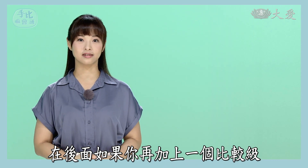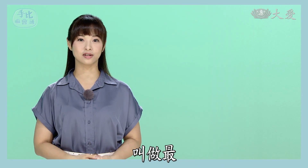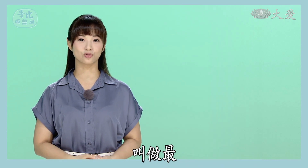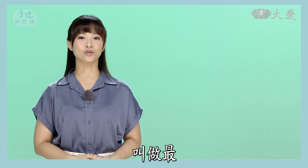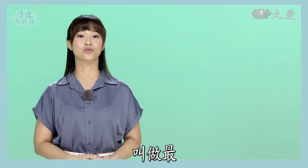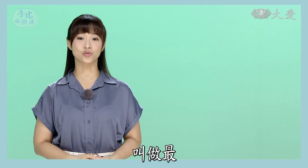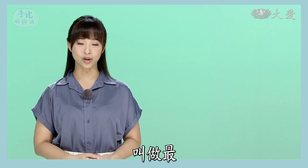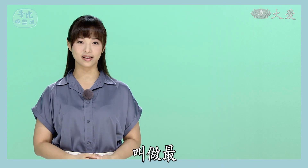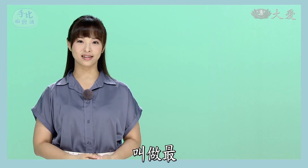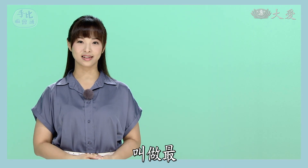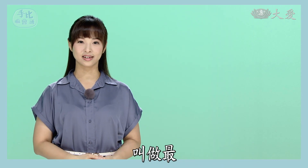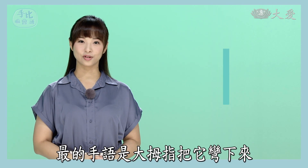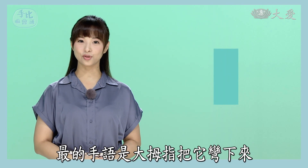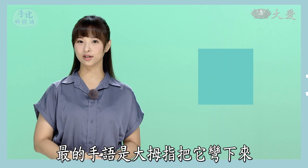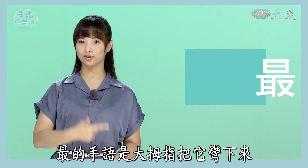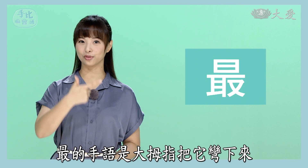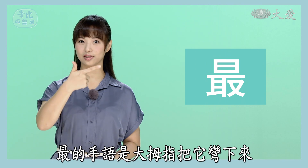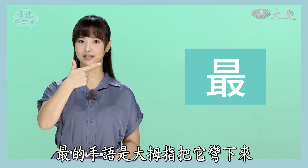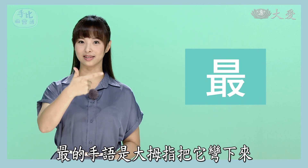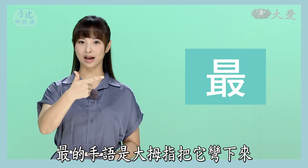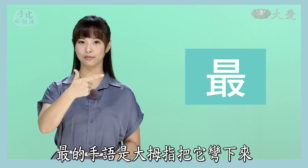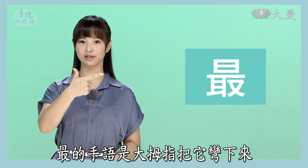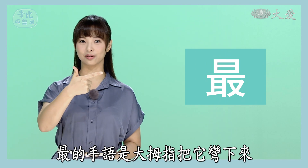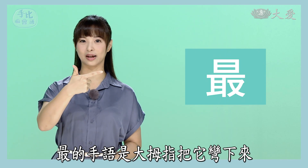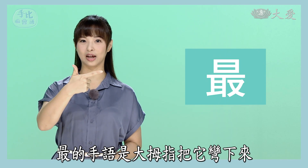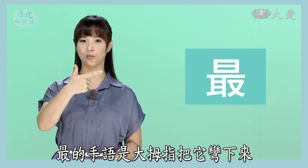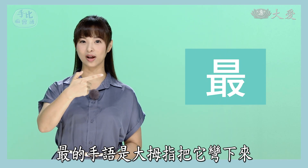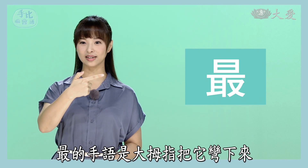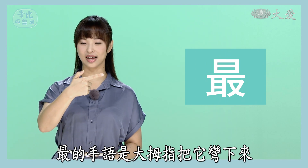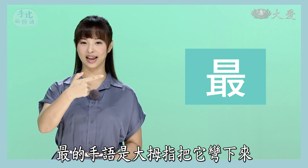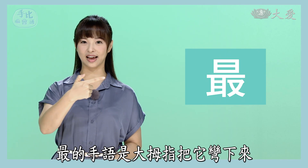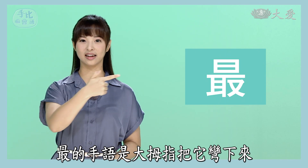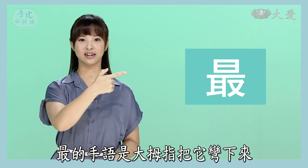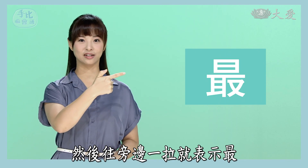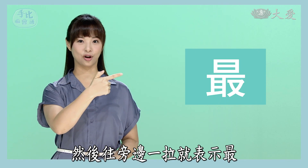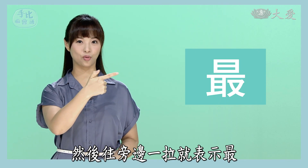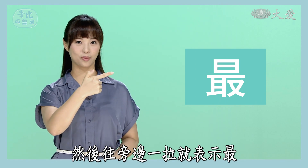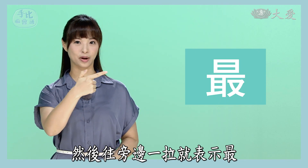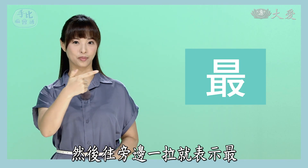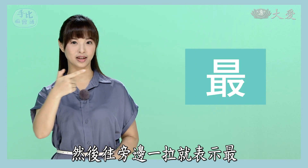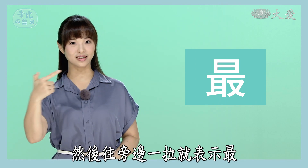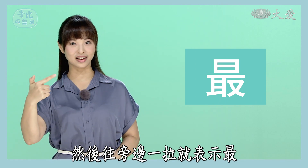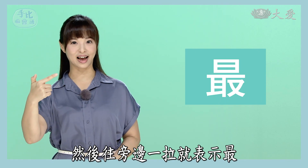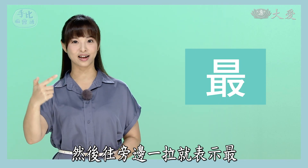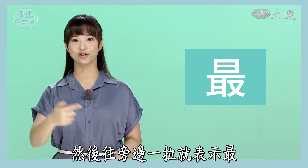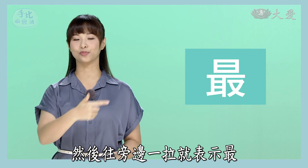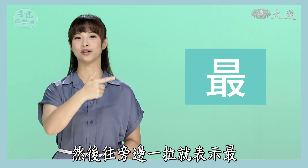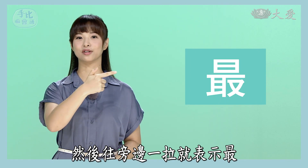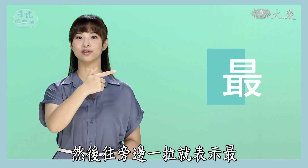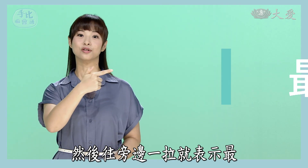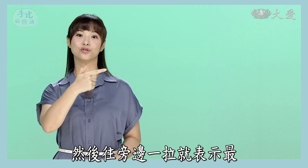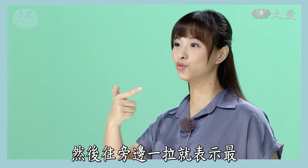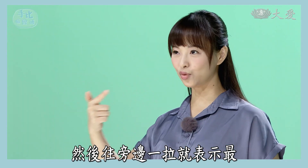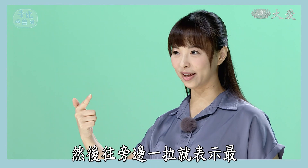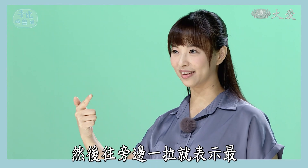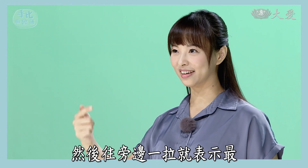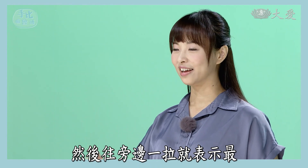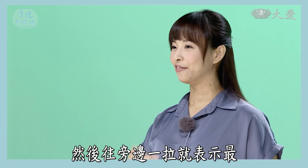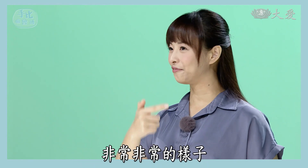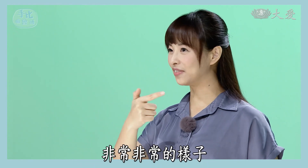叫做最，最的时候也是大拇指把它弯下来，然后往旁边一拉，就表示最非